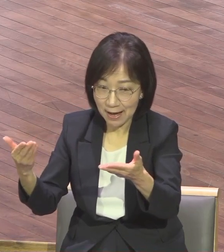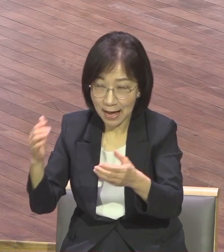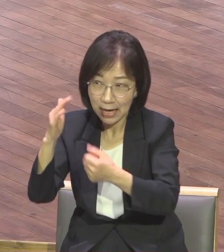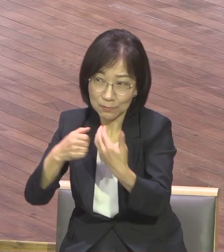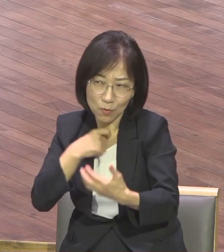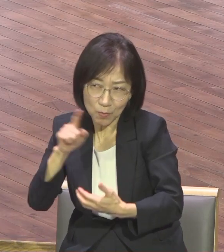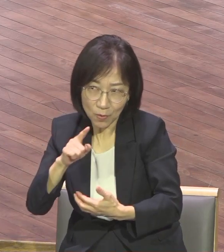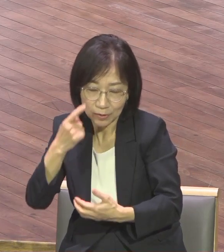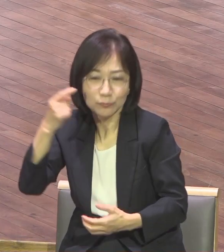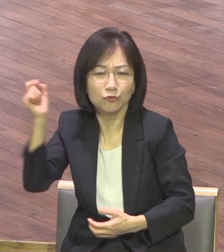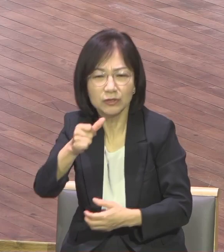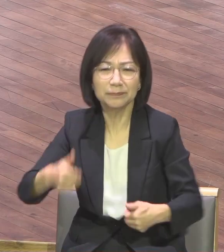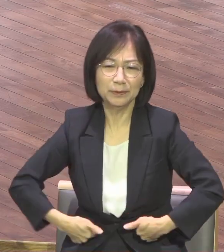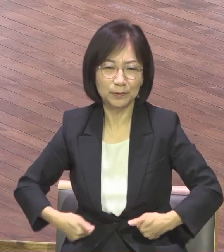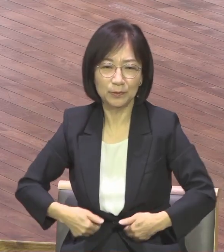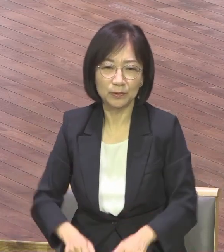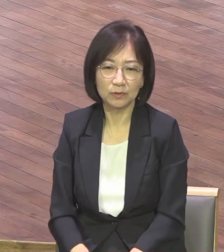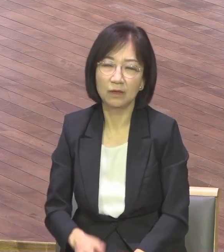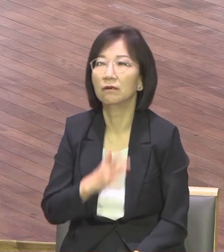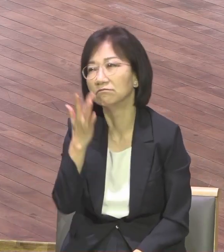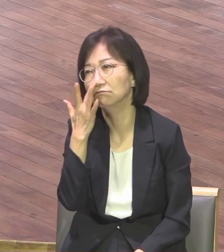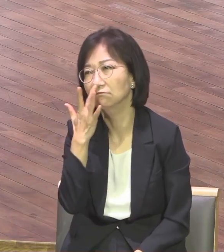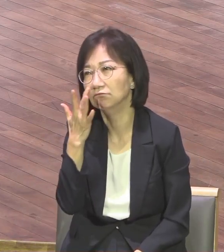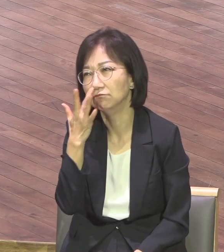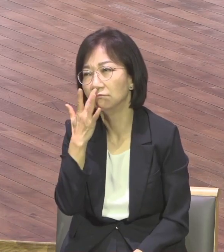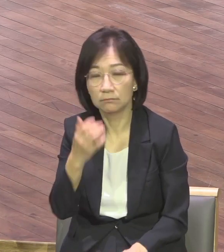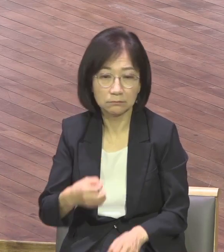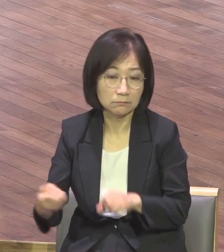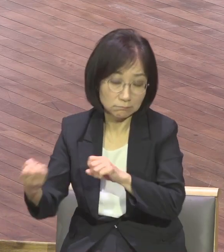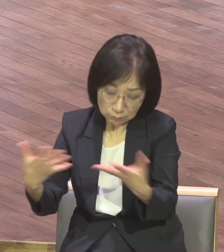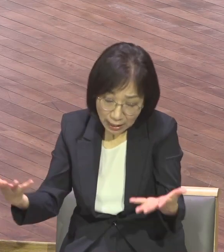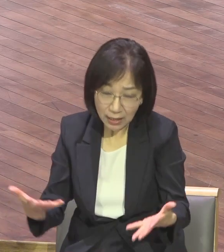어디 쪽으로 향하고 하나님 관심 어디 있는가?